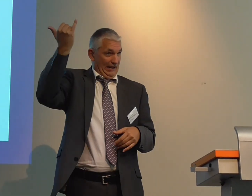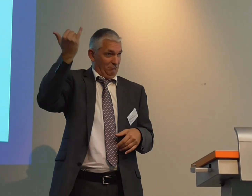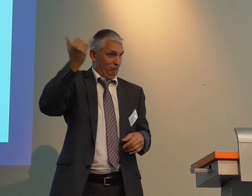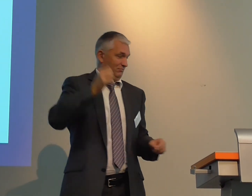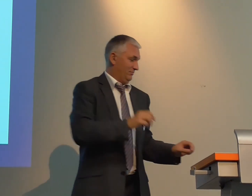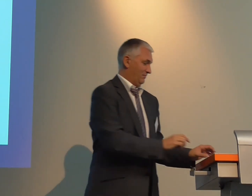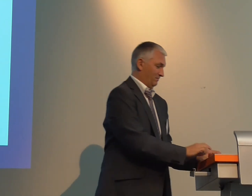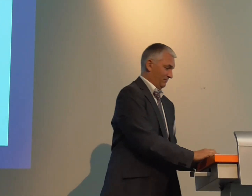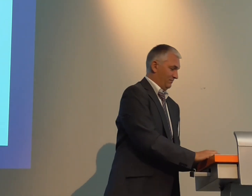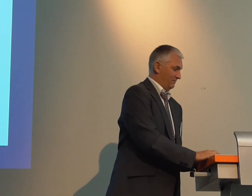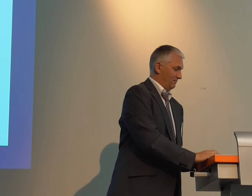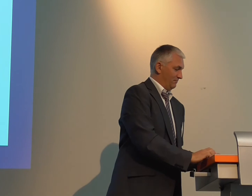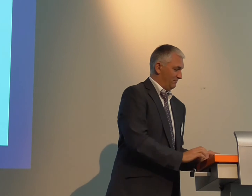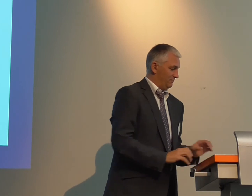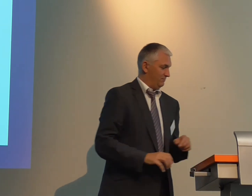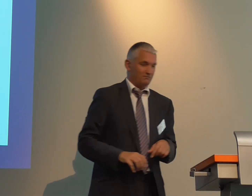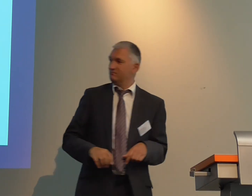Gebärdensprache im Fernsehen ist jetzt keine neue Idee,